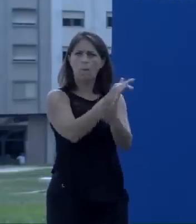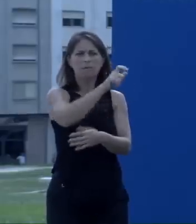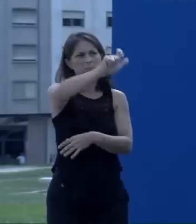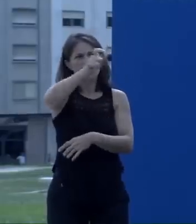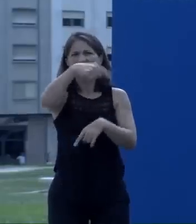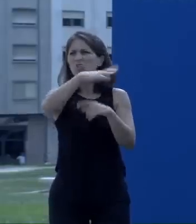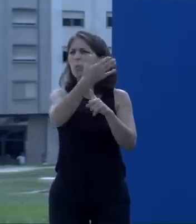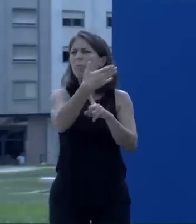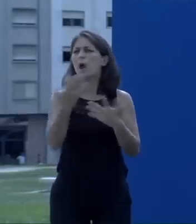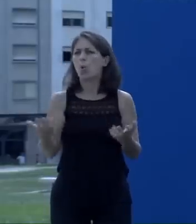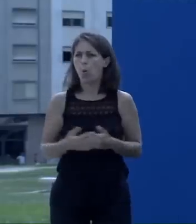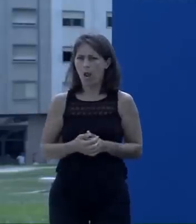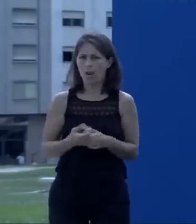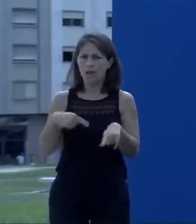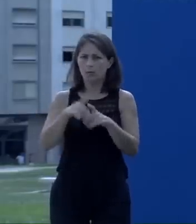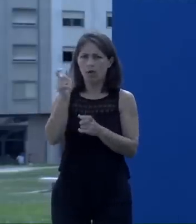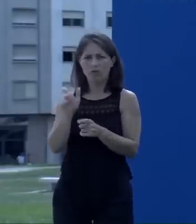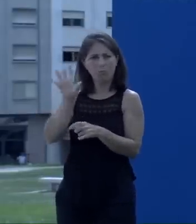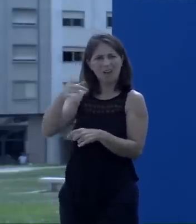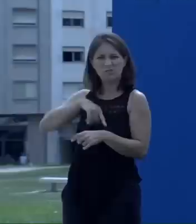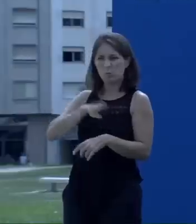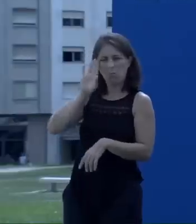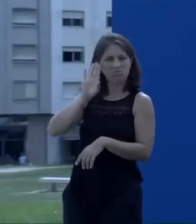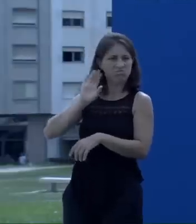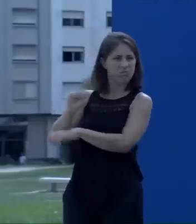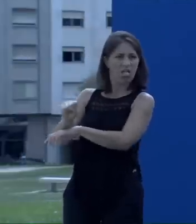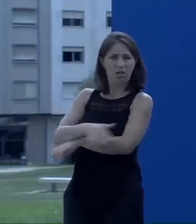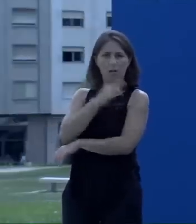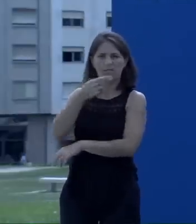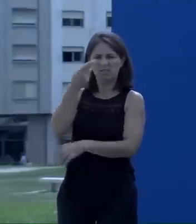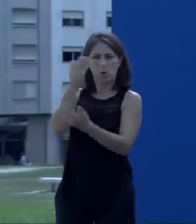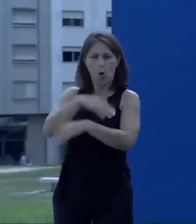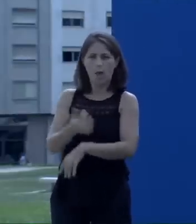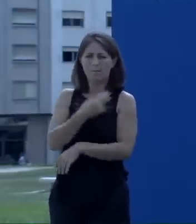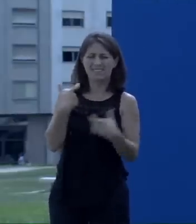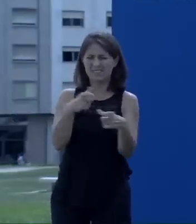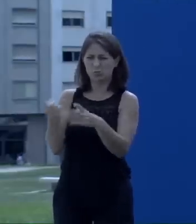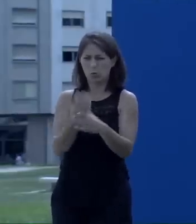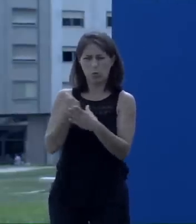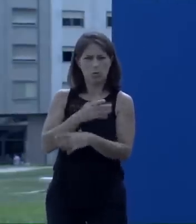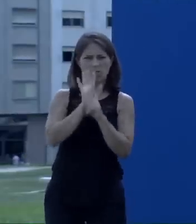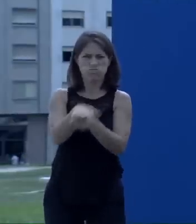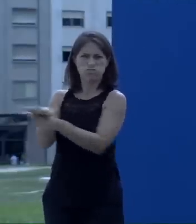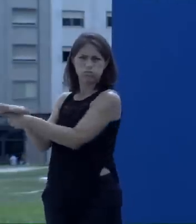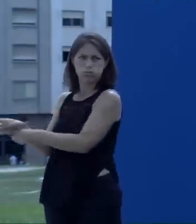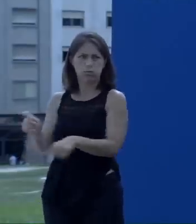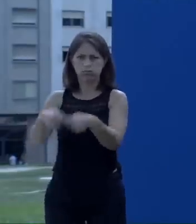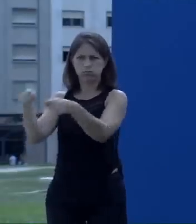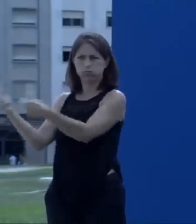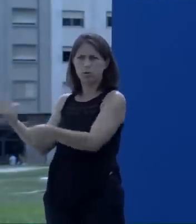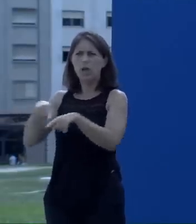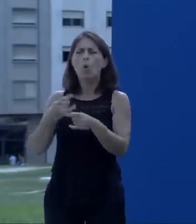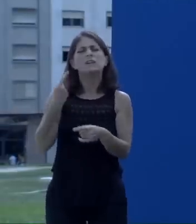como bandeira a deslealdade ao seu propio país, o desinterese e a destrucción dos seus sectores básicos,